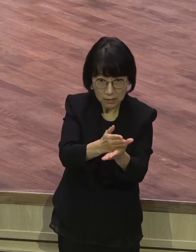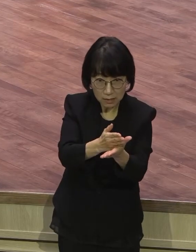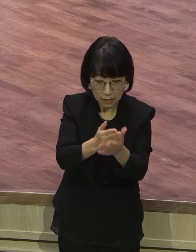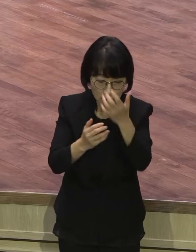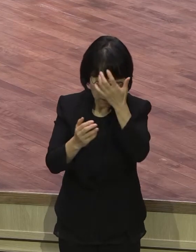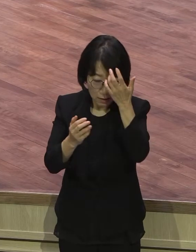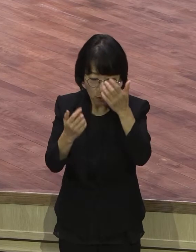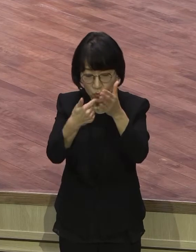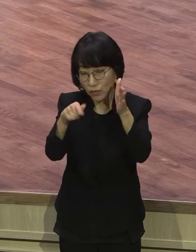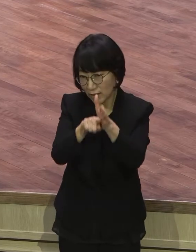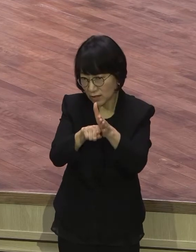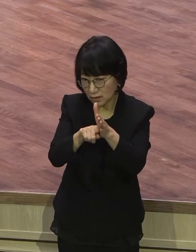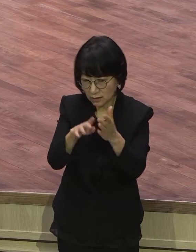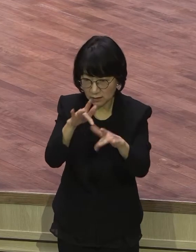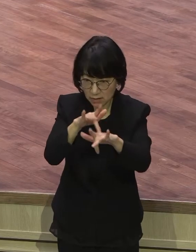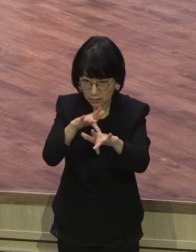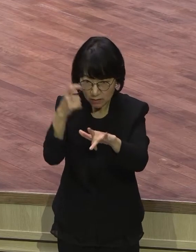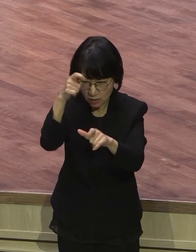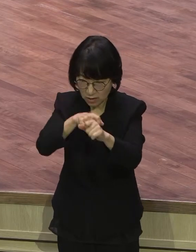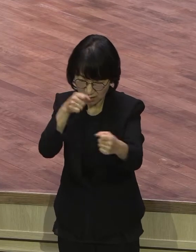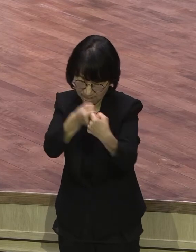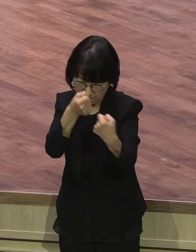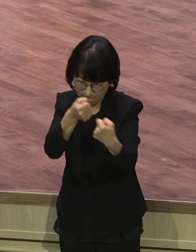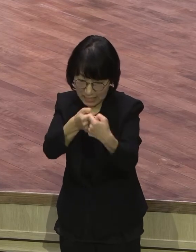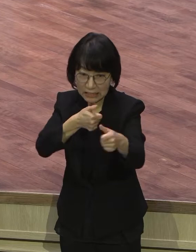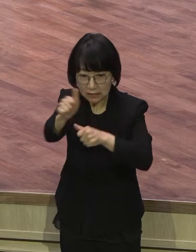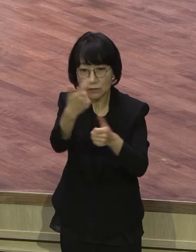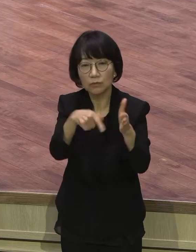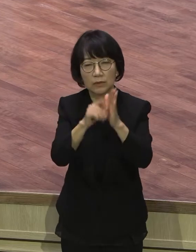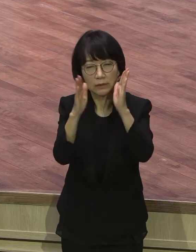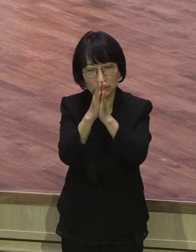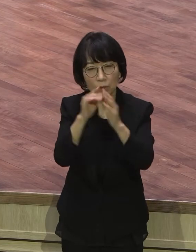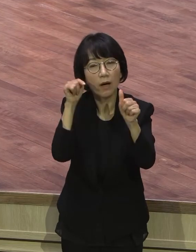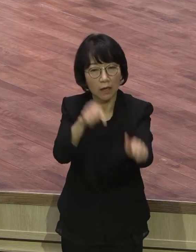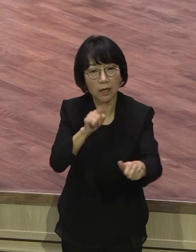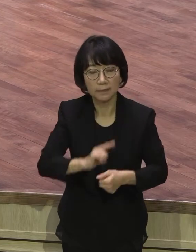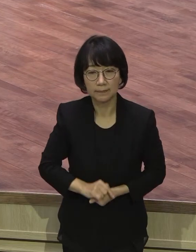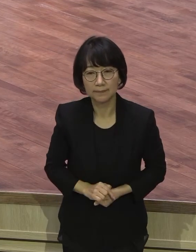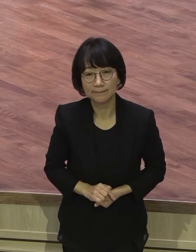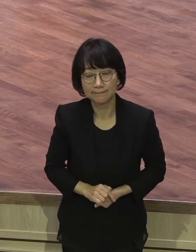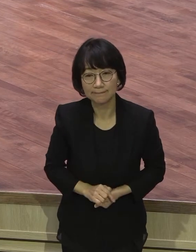영적 싸움에서 승리할 수 있도록 기도하라 그랬어요.